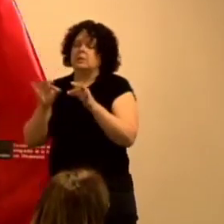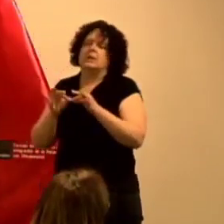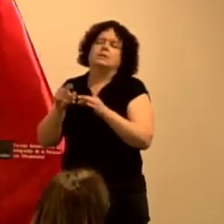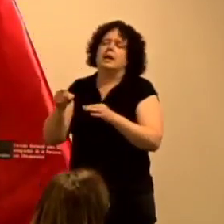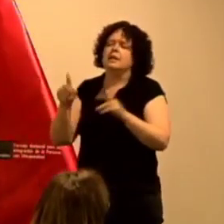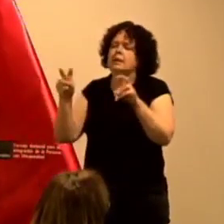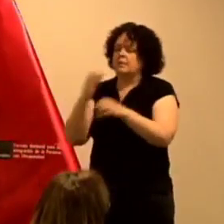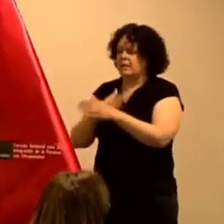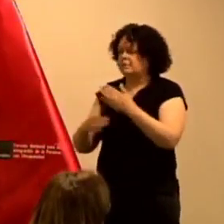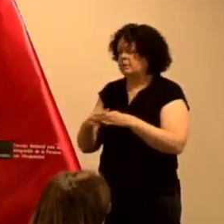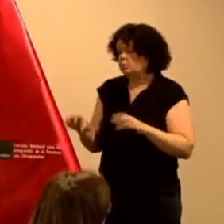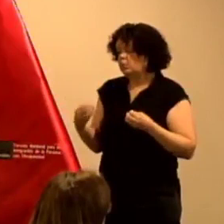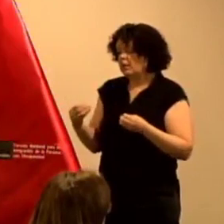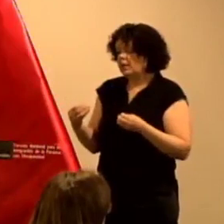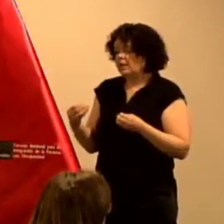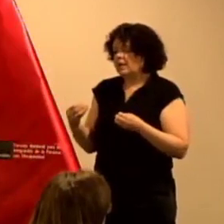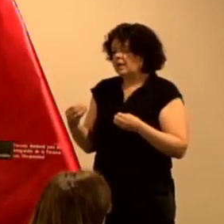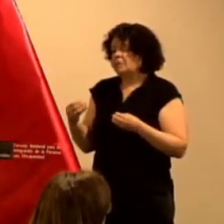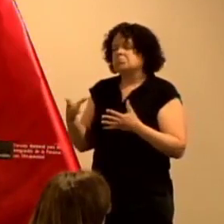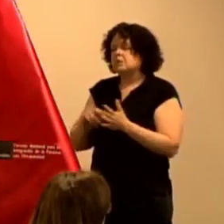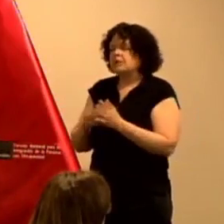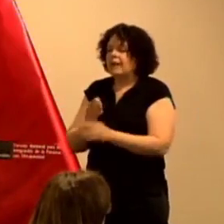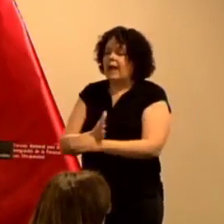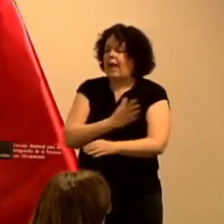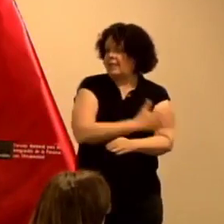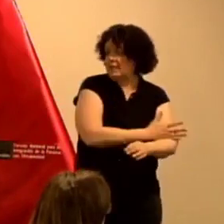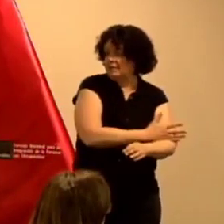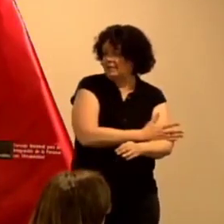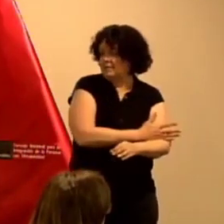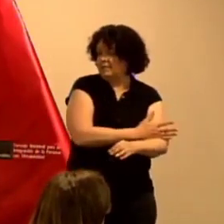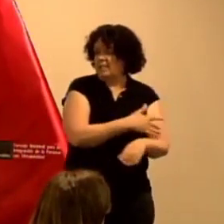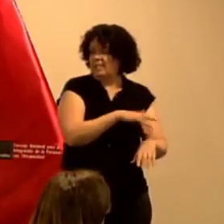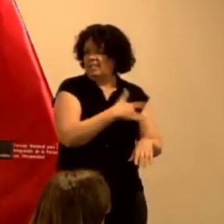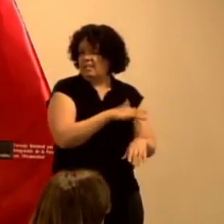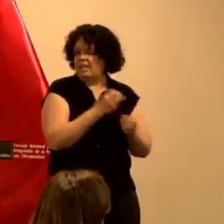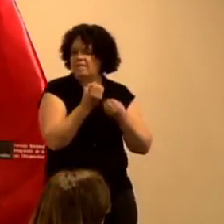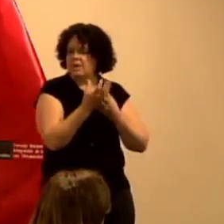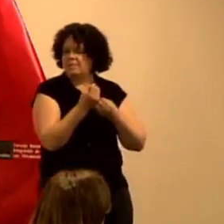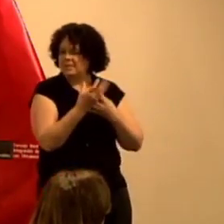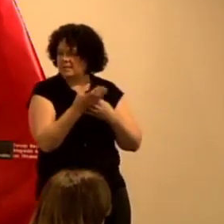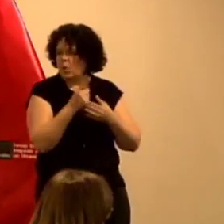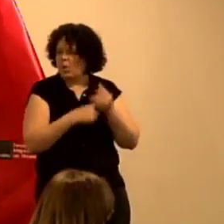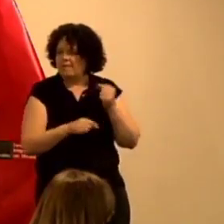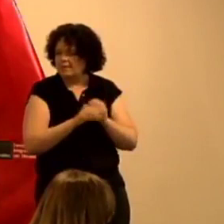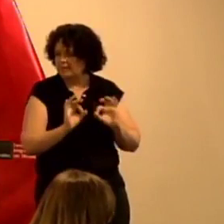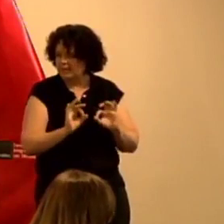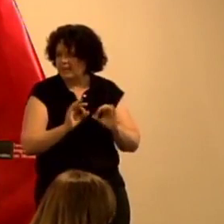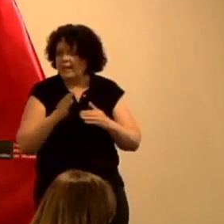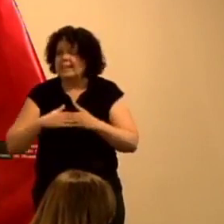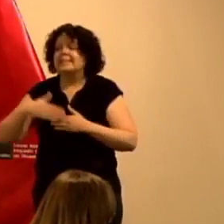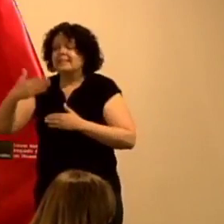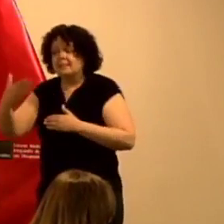caso de la discapacidad, porque hay un antes y un después. Antes no teníamos data confiable. Después de un trabajo